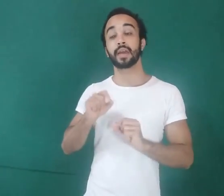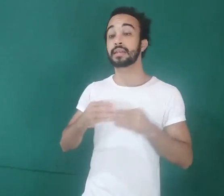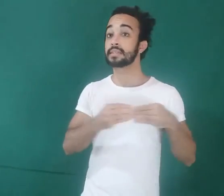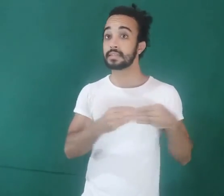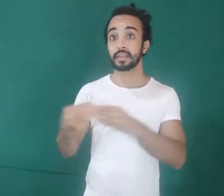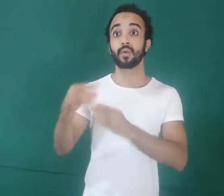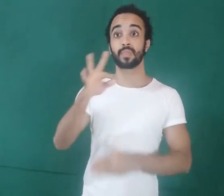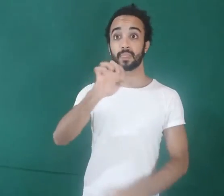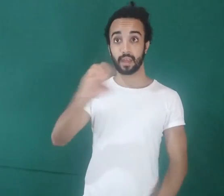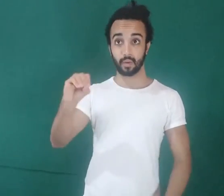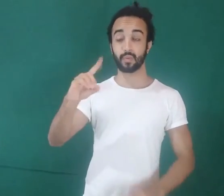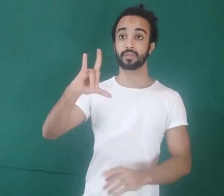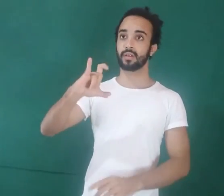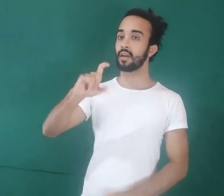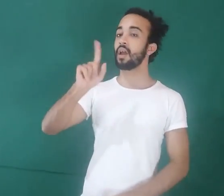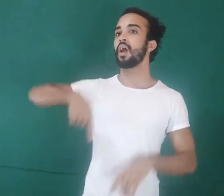Theo no Instagram. Ele é um lugar